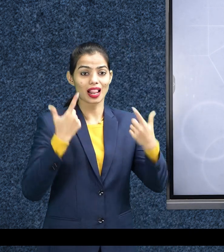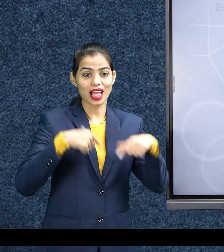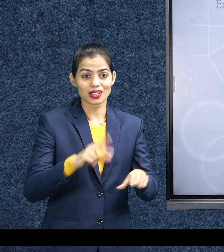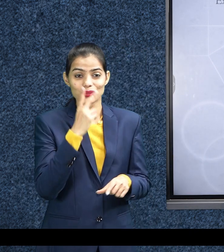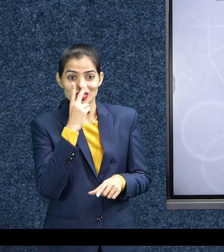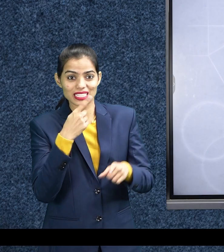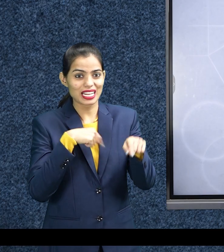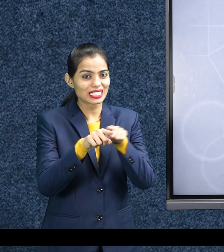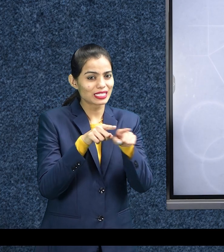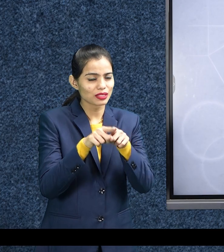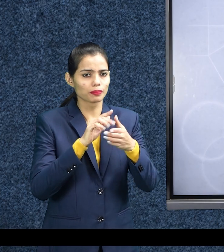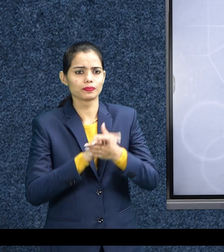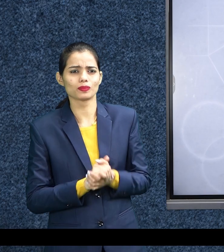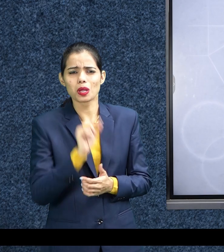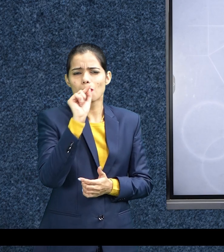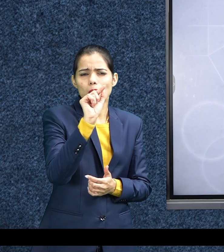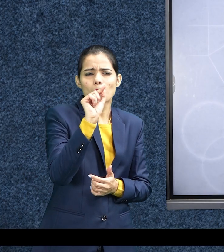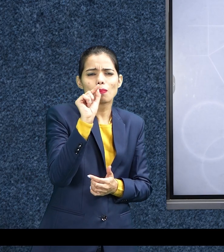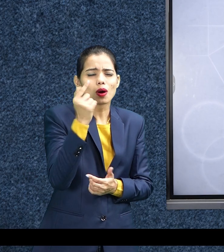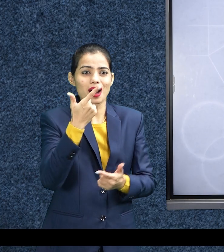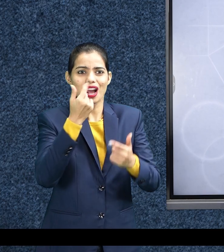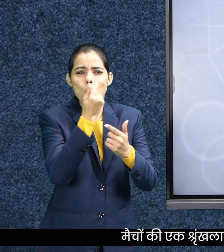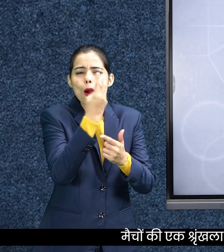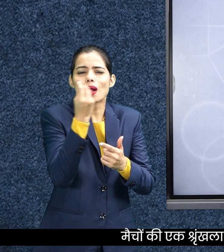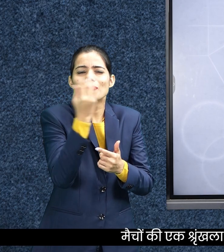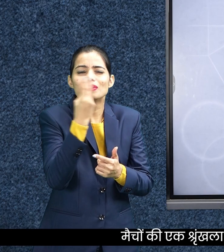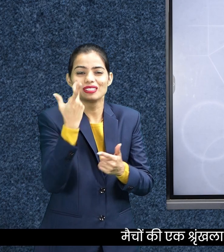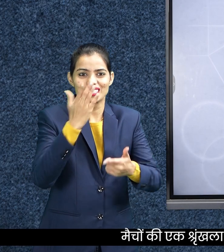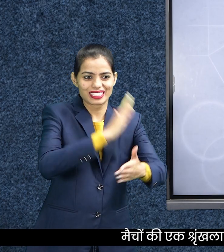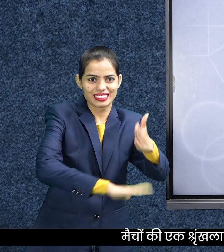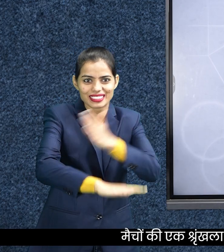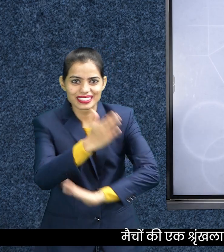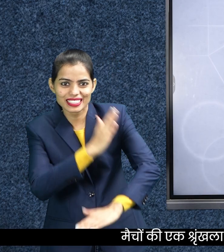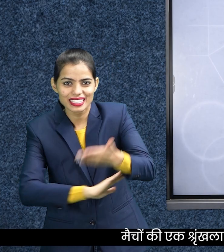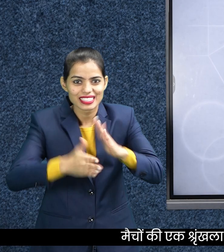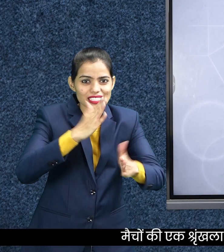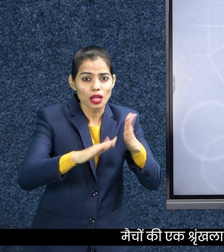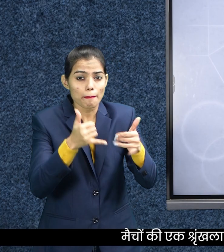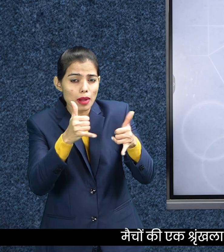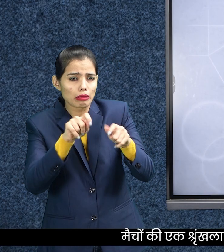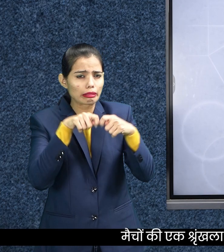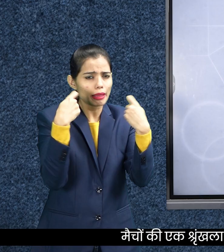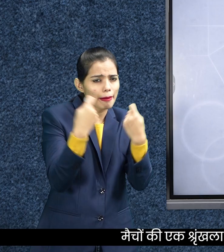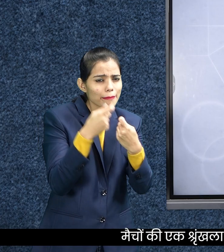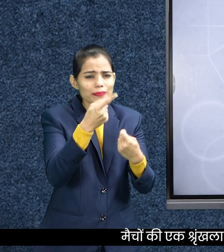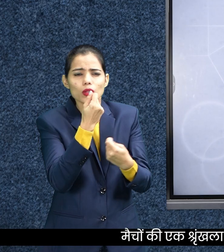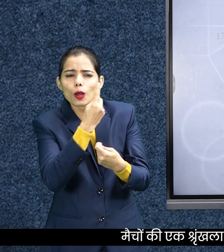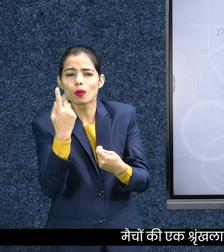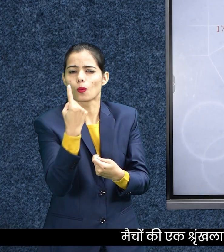आइए एक उदाहरण रखें। मैचों की एक श्रृंखला में कबड्डी टीम